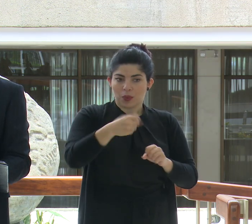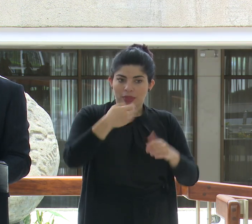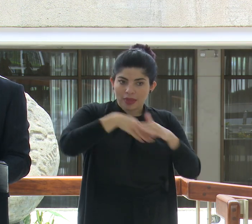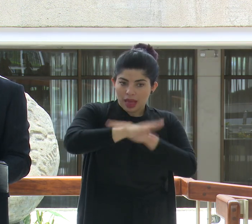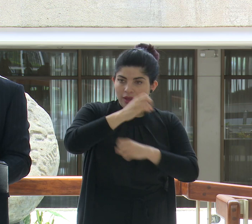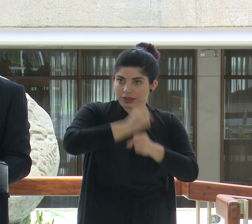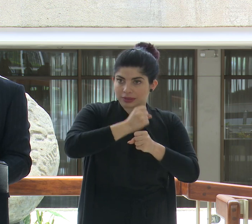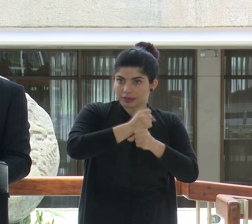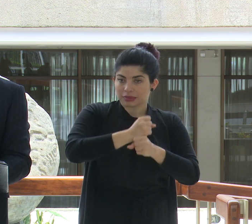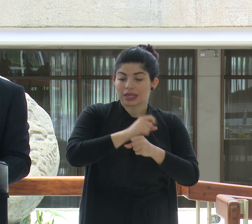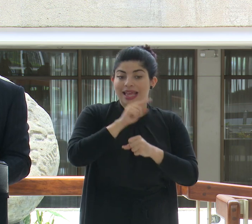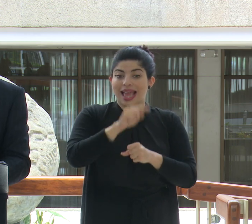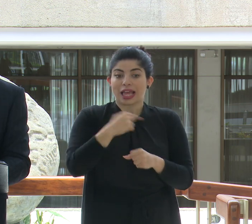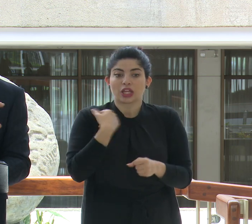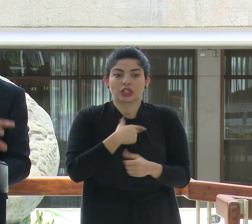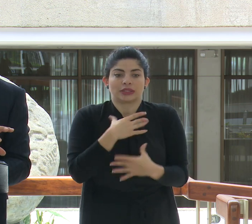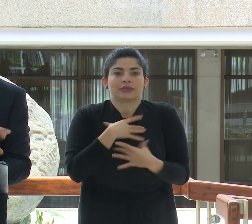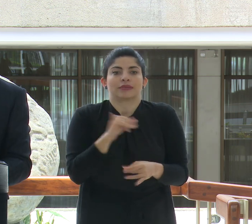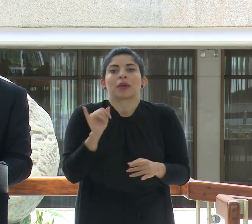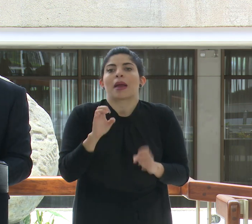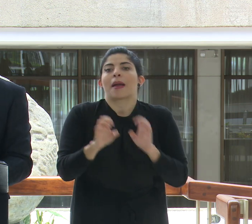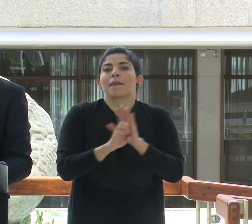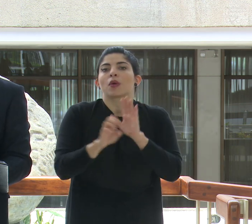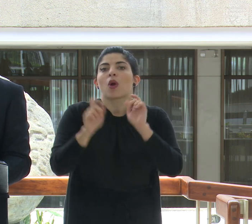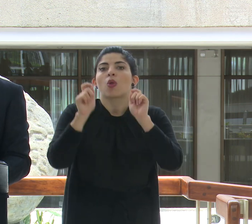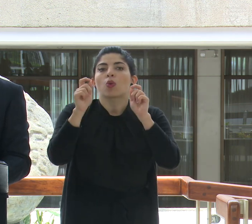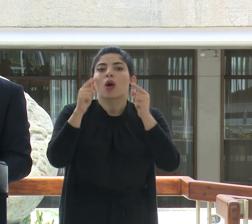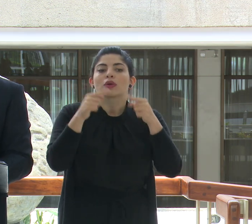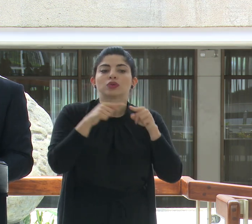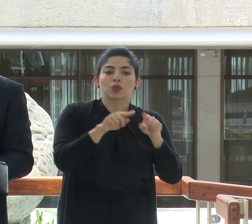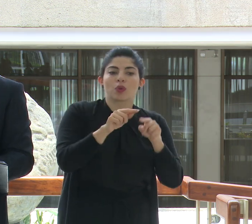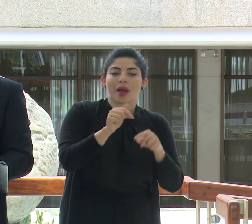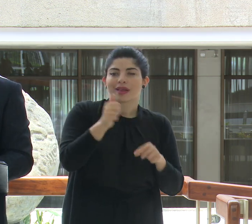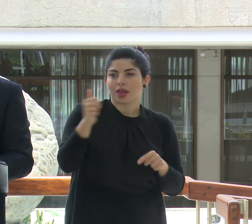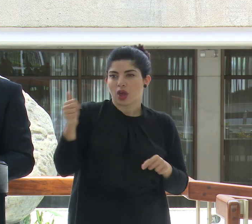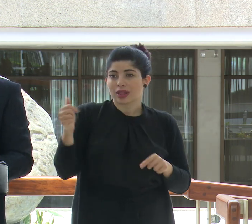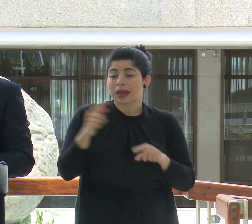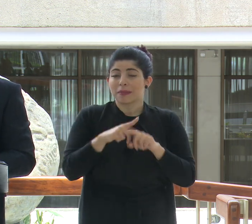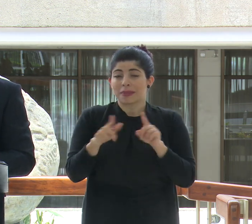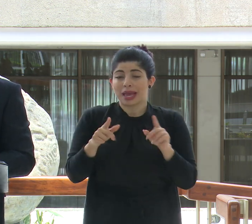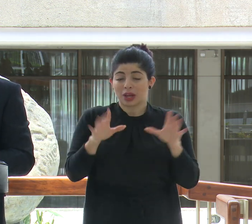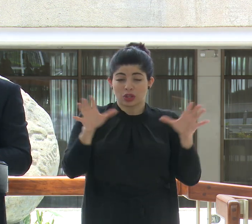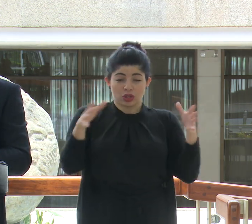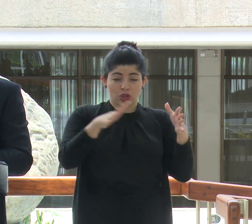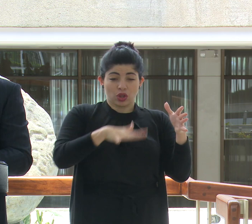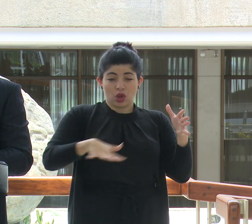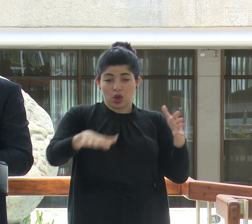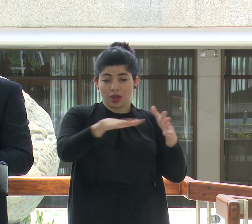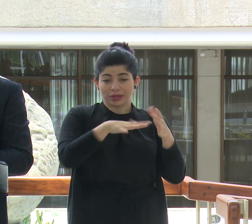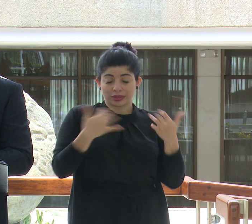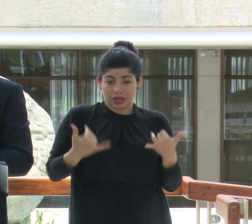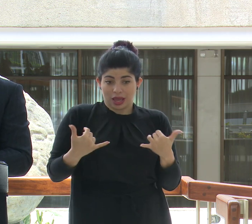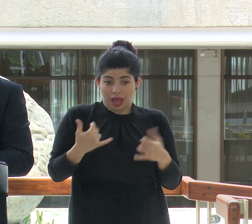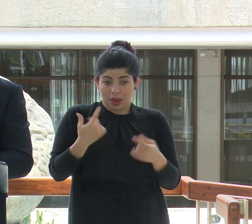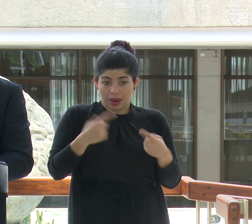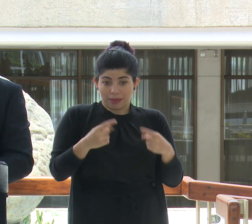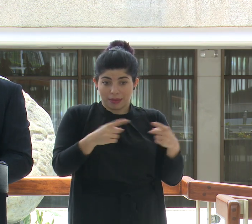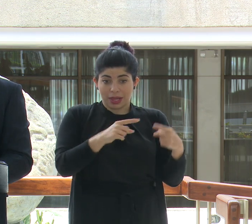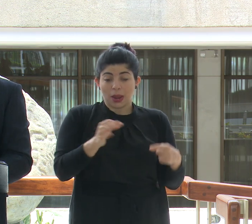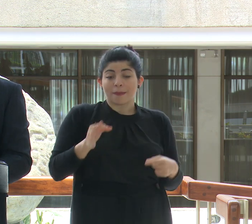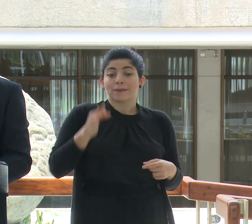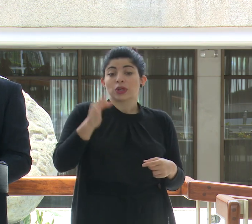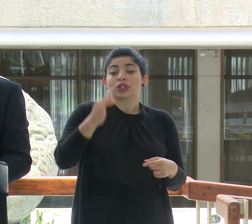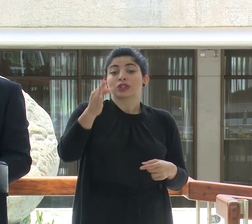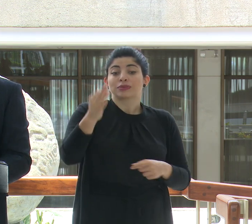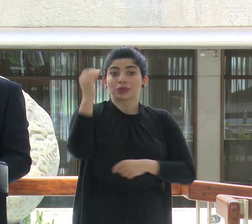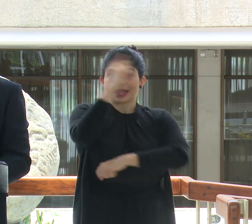laboral y de ahí que nos interesa, por ejemplo, educación dual, entre otros. Pero más allá de todo esto que estamos haciendo, en los